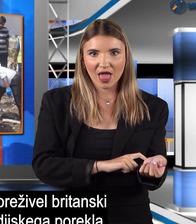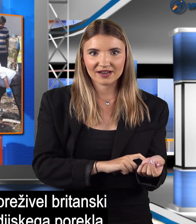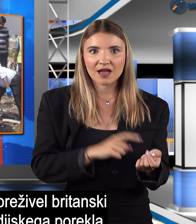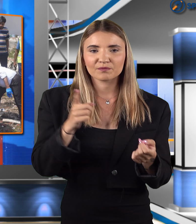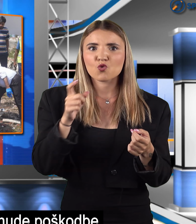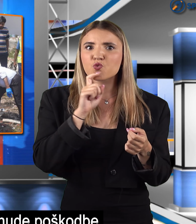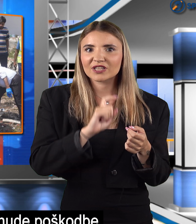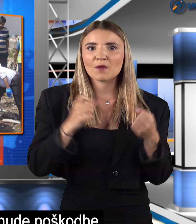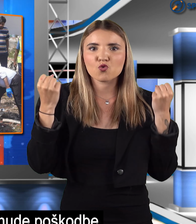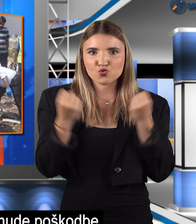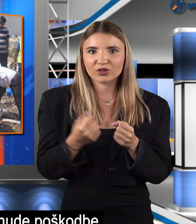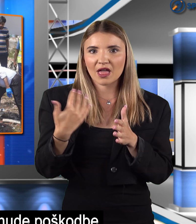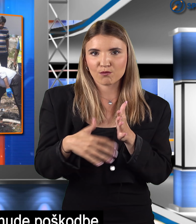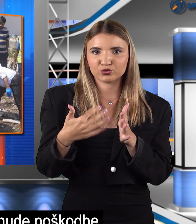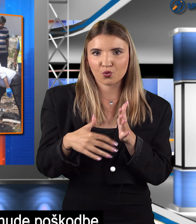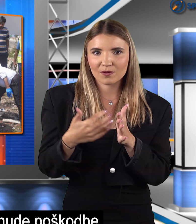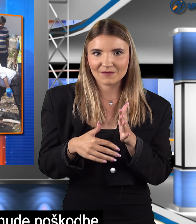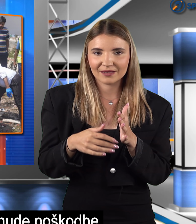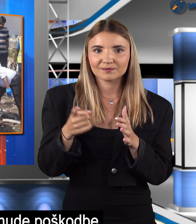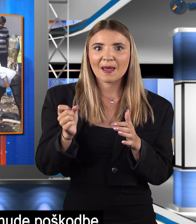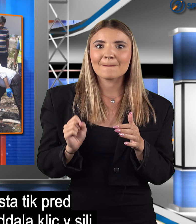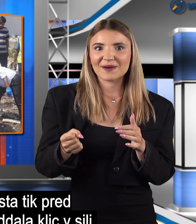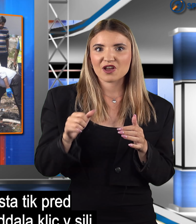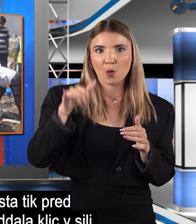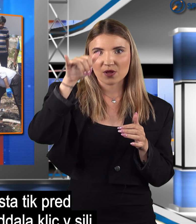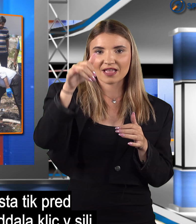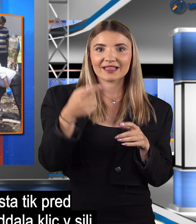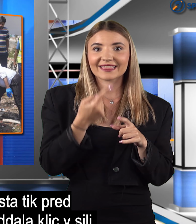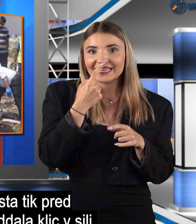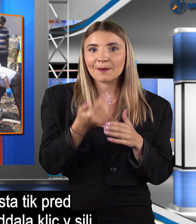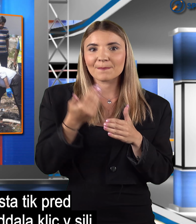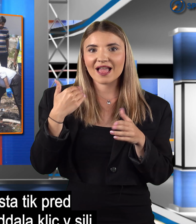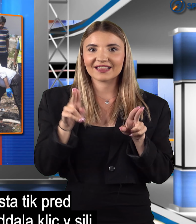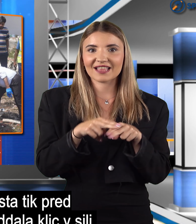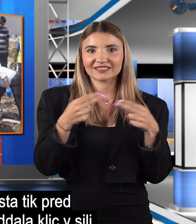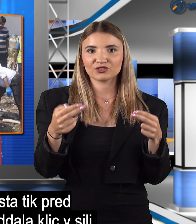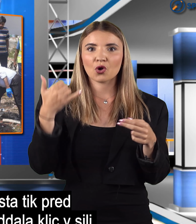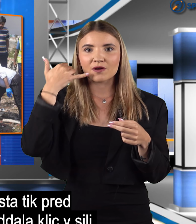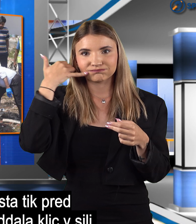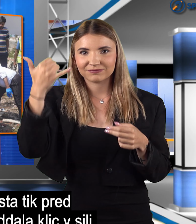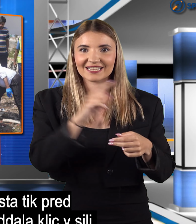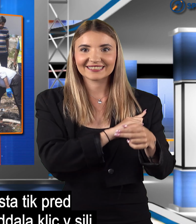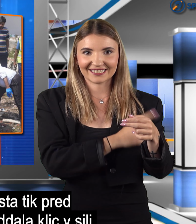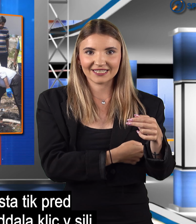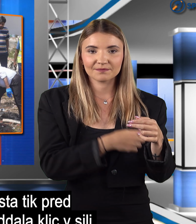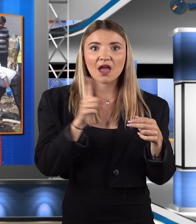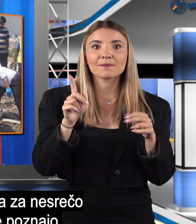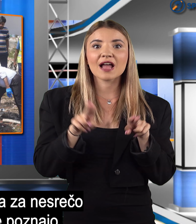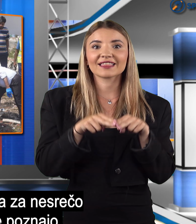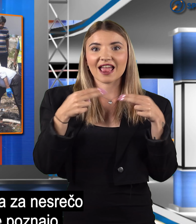indijskega porekla, ki je utrpel hude poškodbe. Pilota sta tik pred nesrečo dala klic v sili, a razloga za nesrečo še